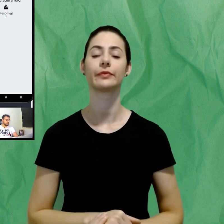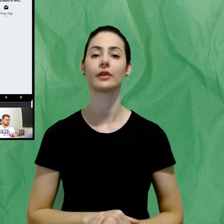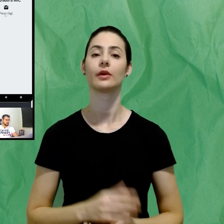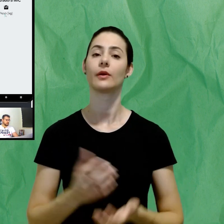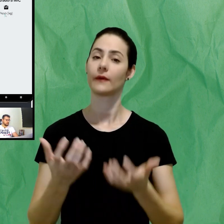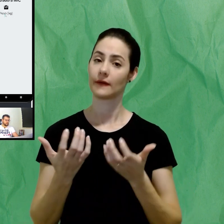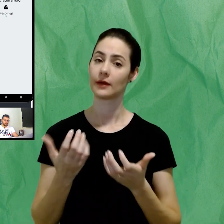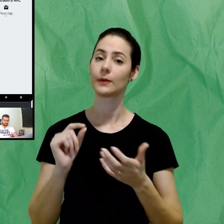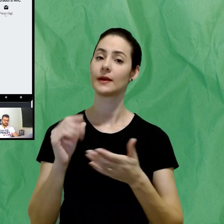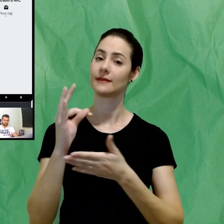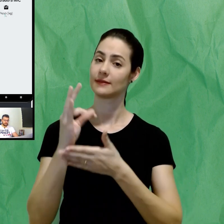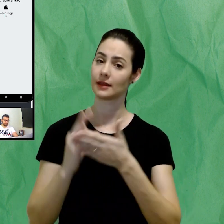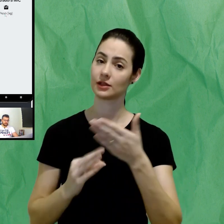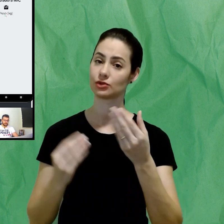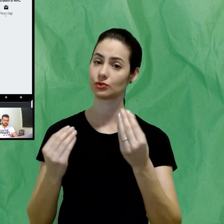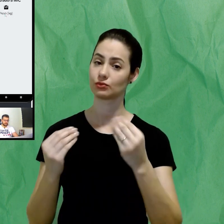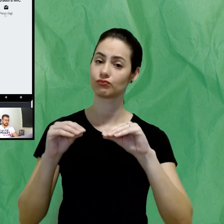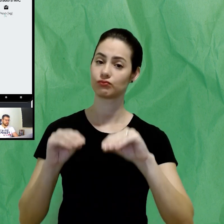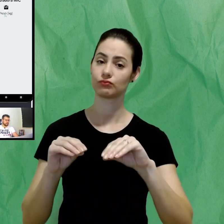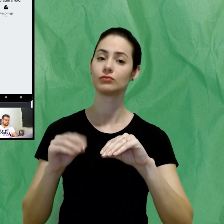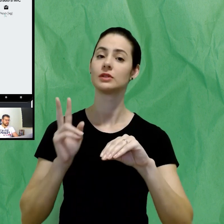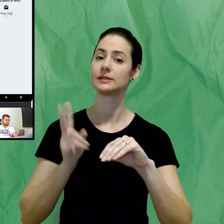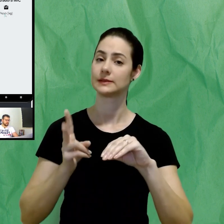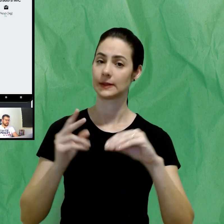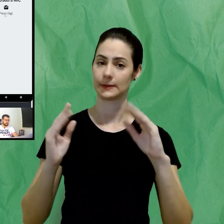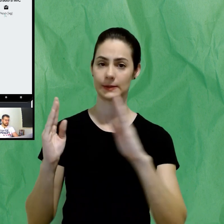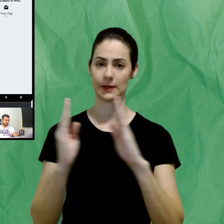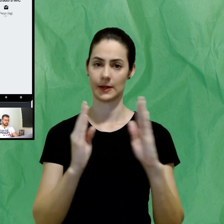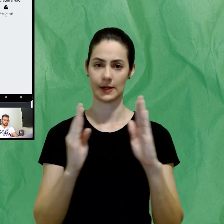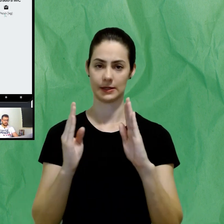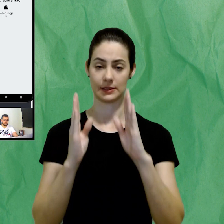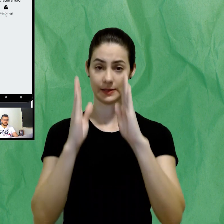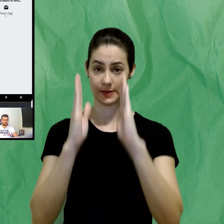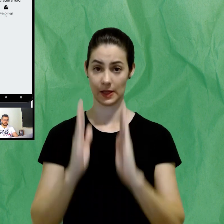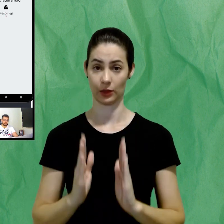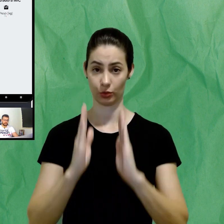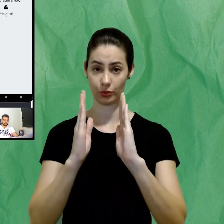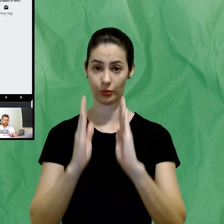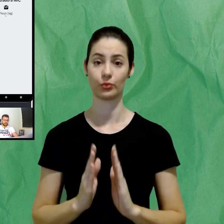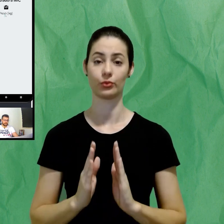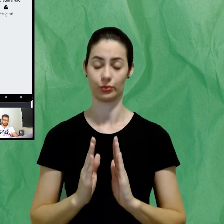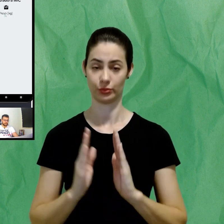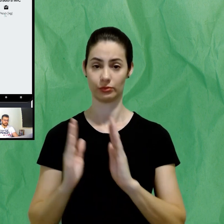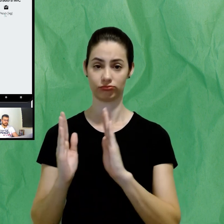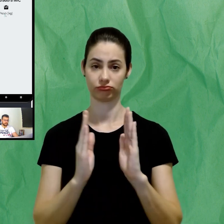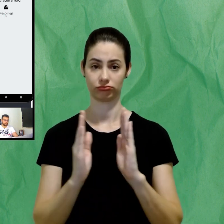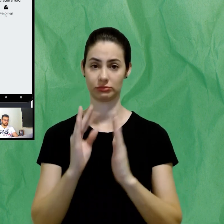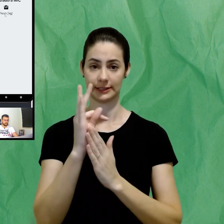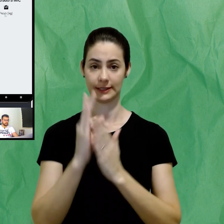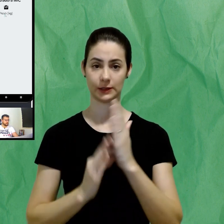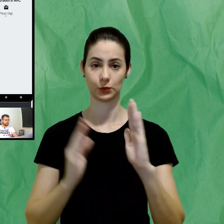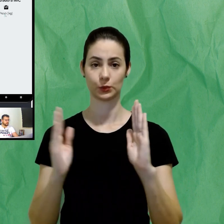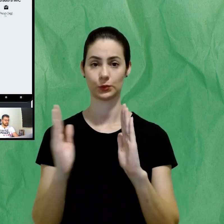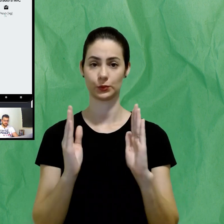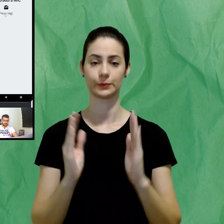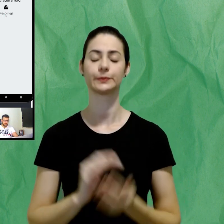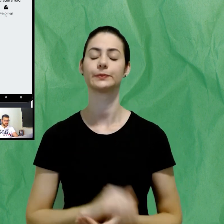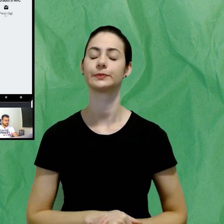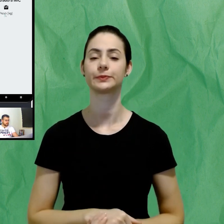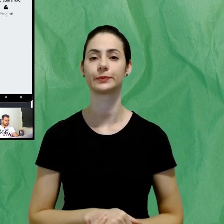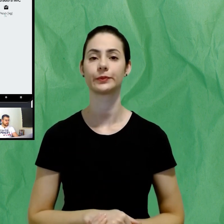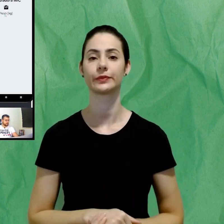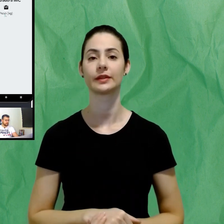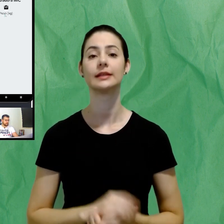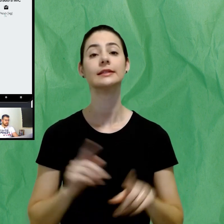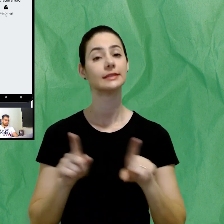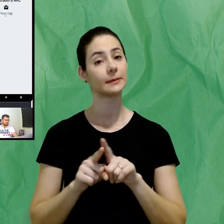quero que o texto que eu inseri dentro dele esteja sempre alinhado ao centro da minha caixa de texto, tá? E